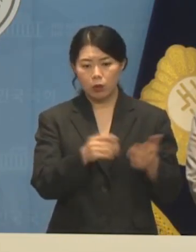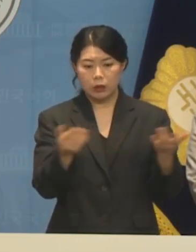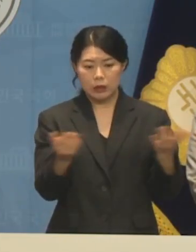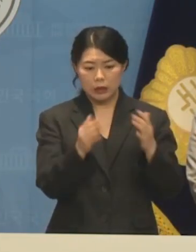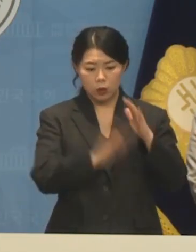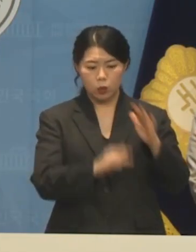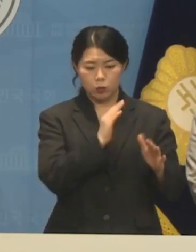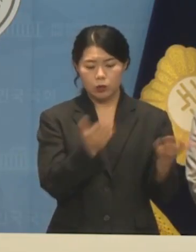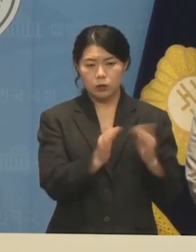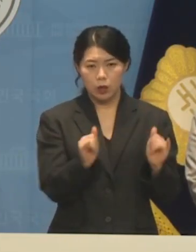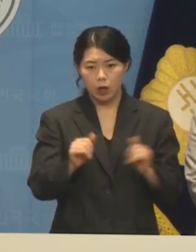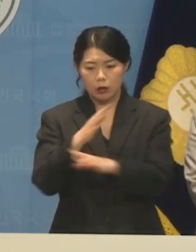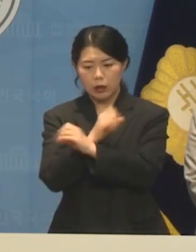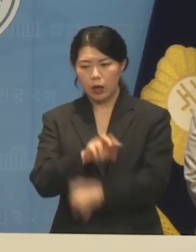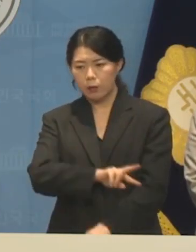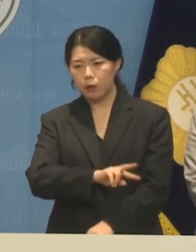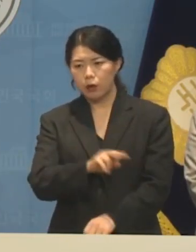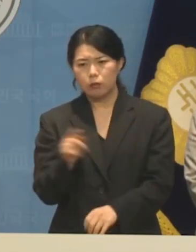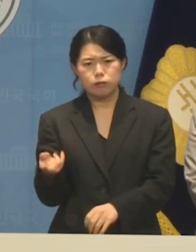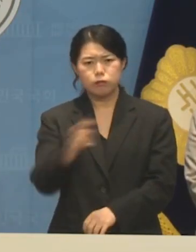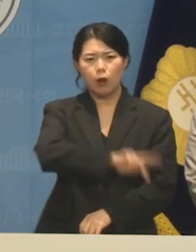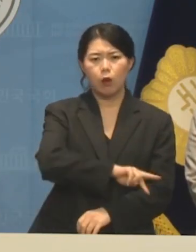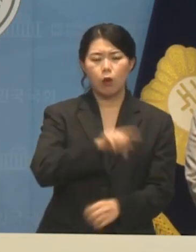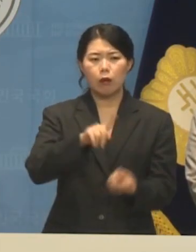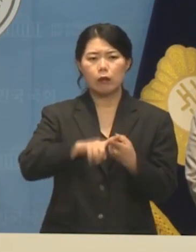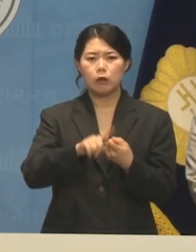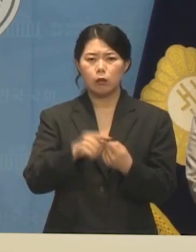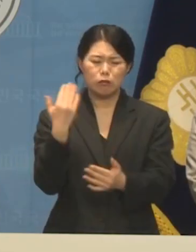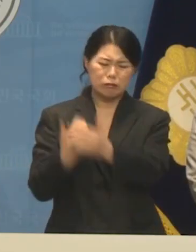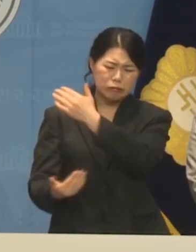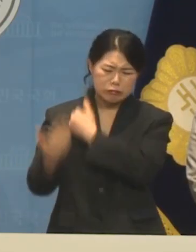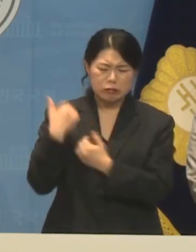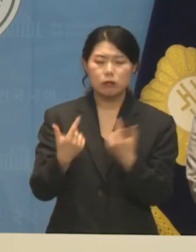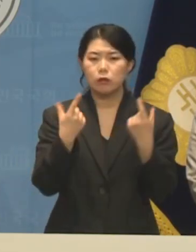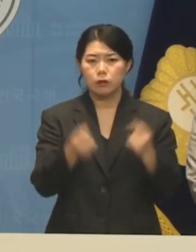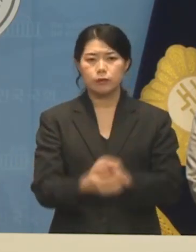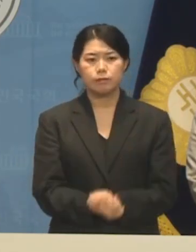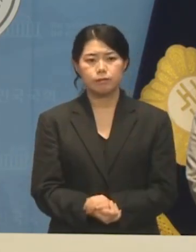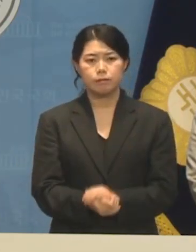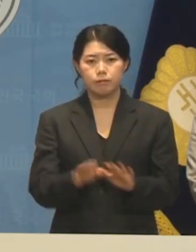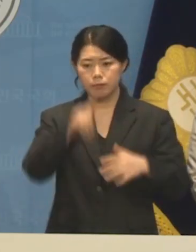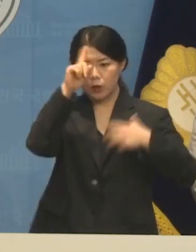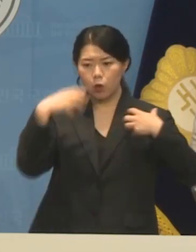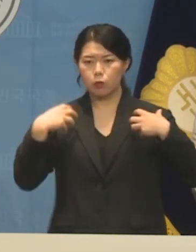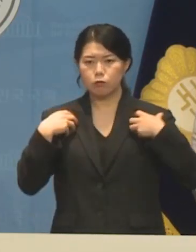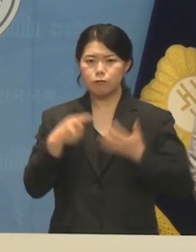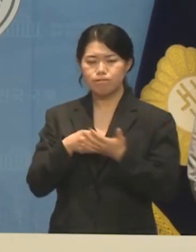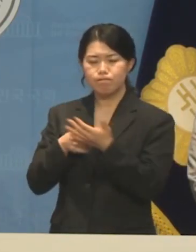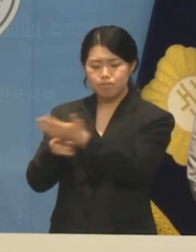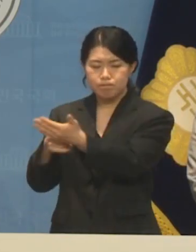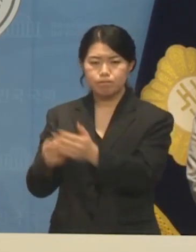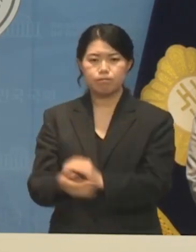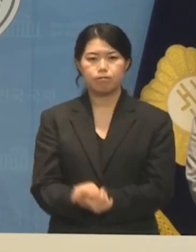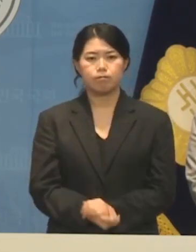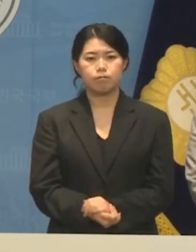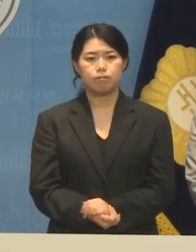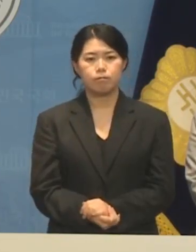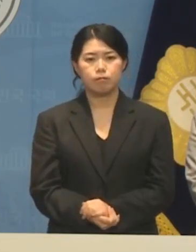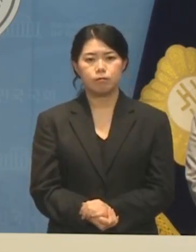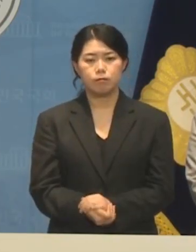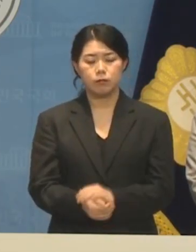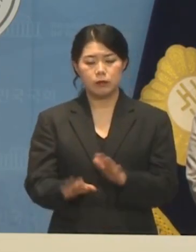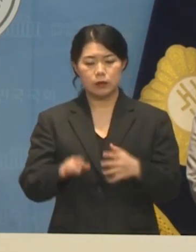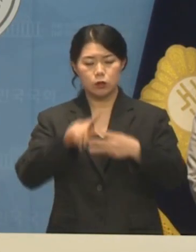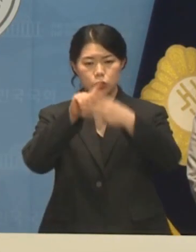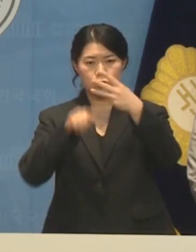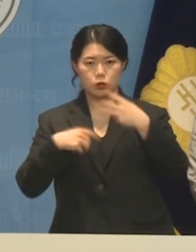완전 상반되는 정책으로 역행하고 있습니다. 정부에게 강력히 요구합니다.